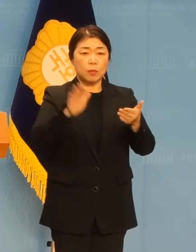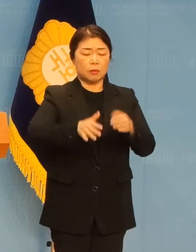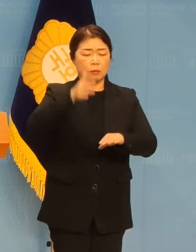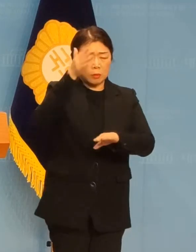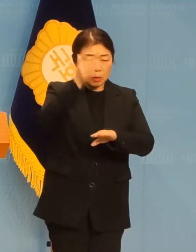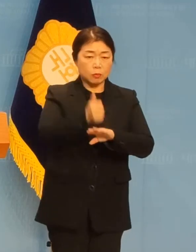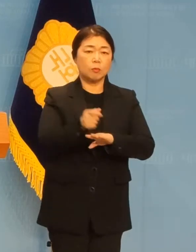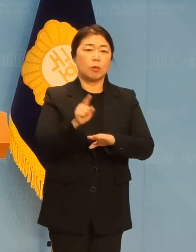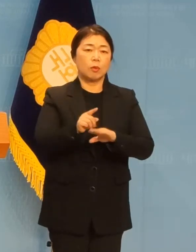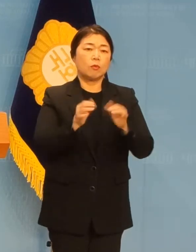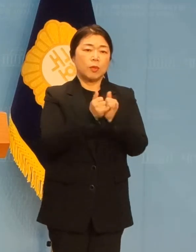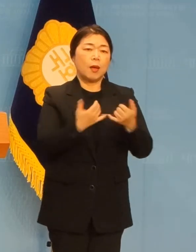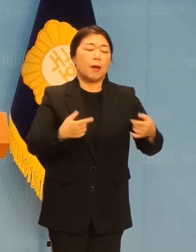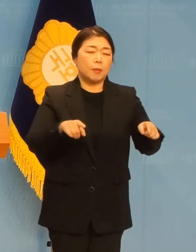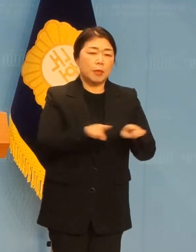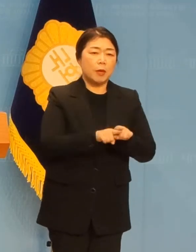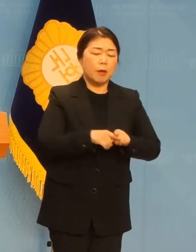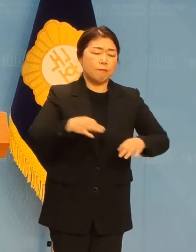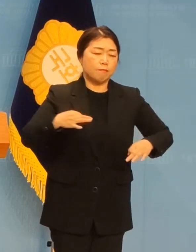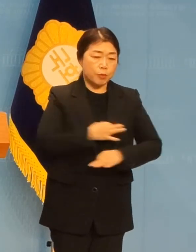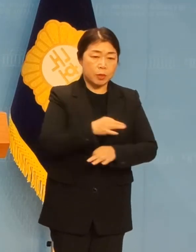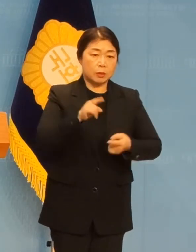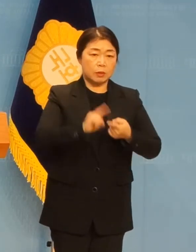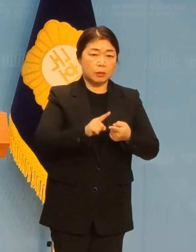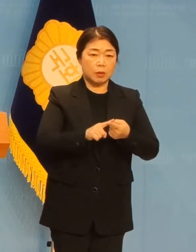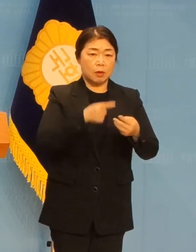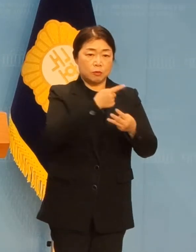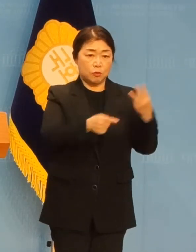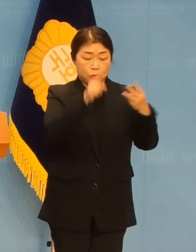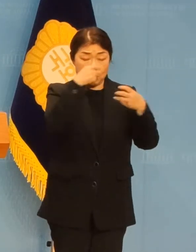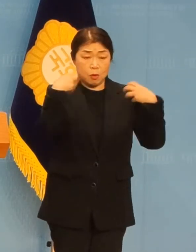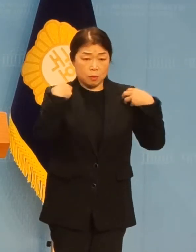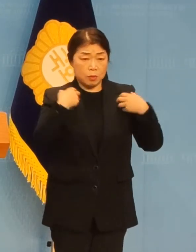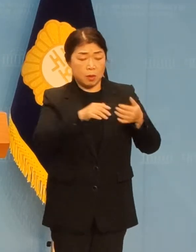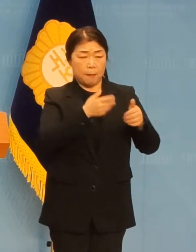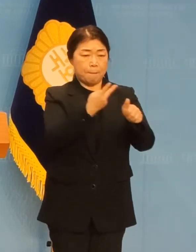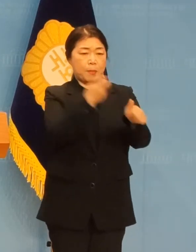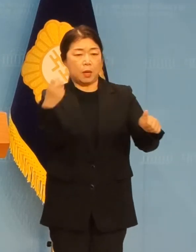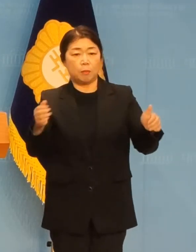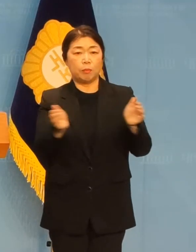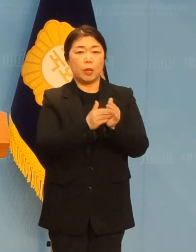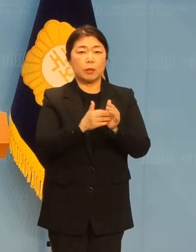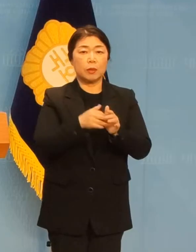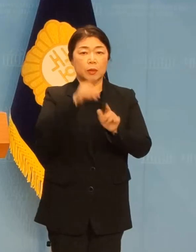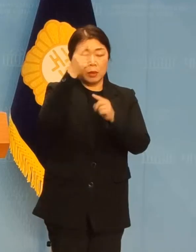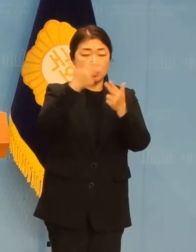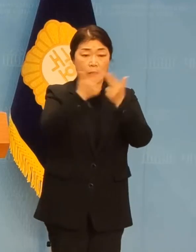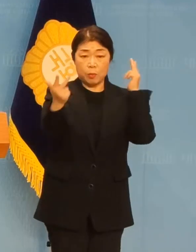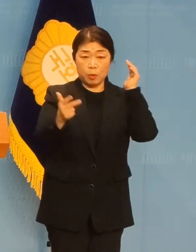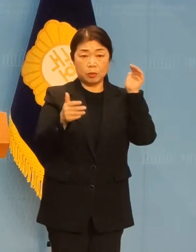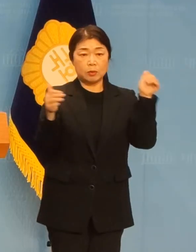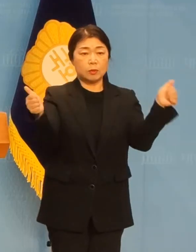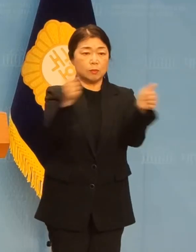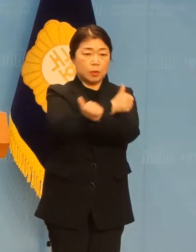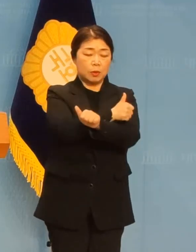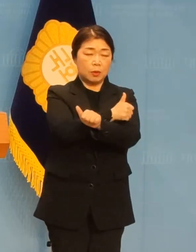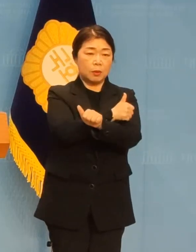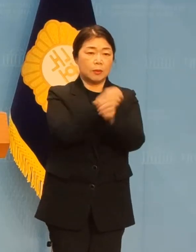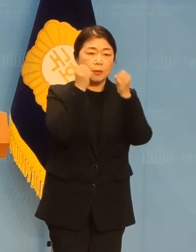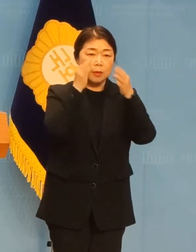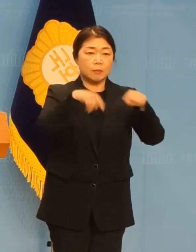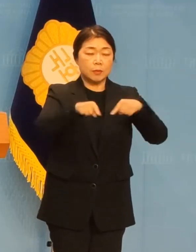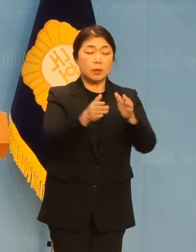결국 국민들과 함께 불의한 윤석열 정권을 무너뜨리고 이재명 국민주권 정부를 세웠습니다.